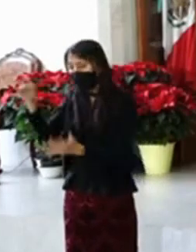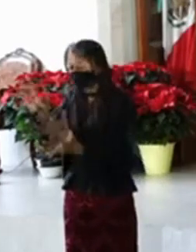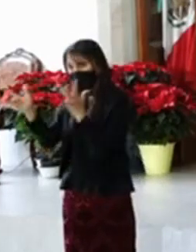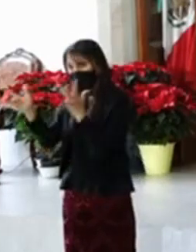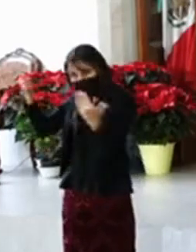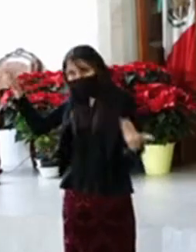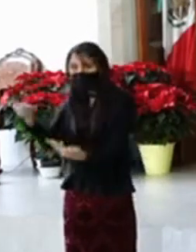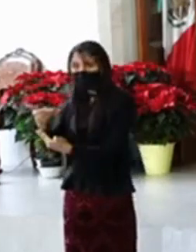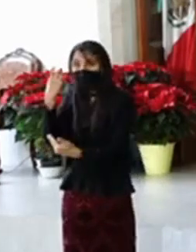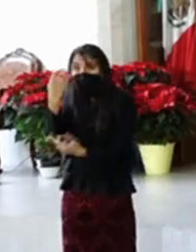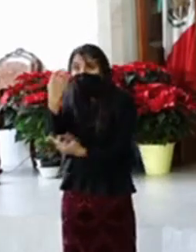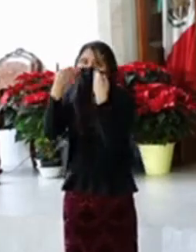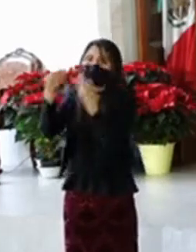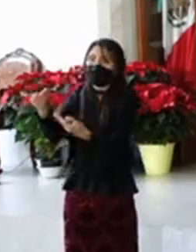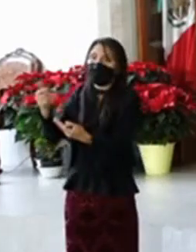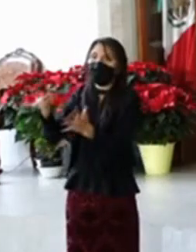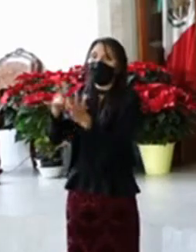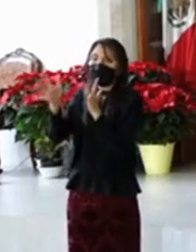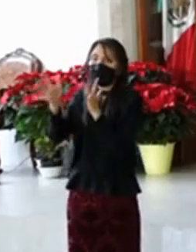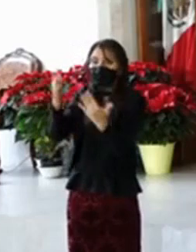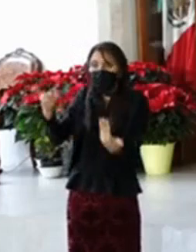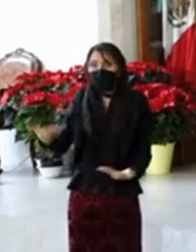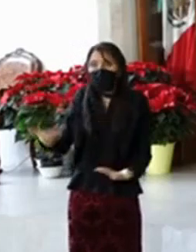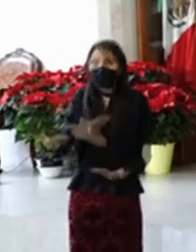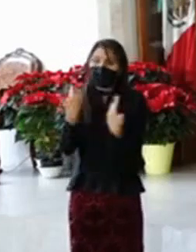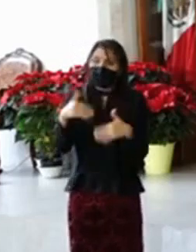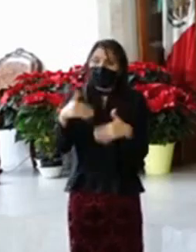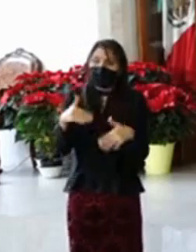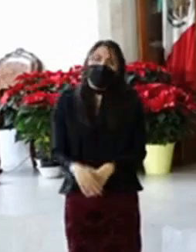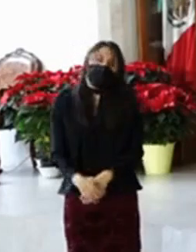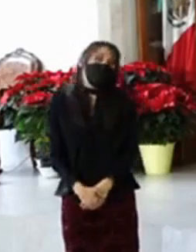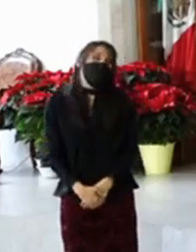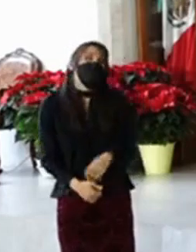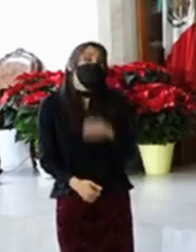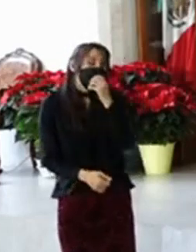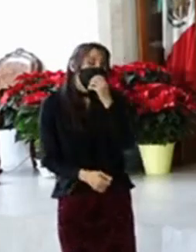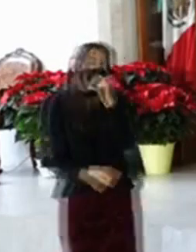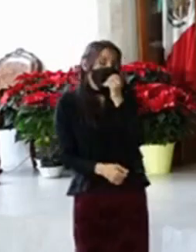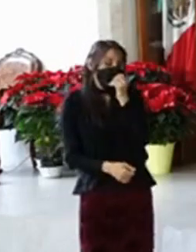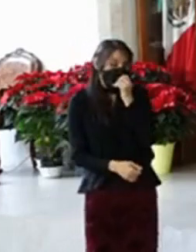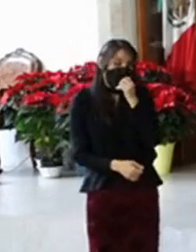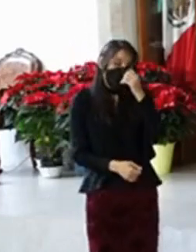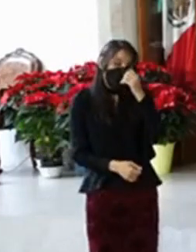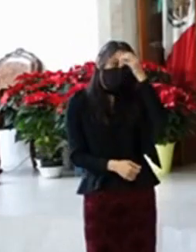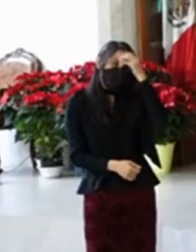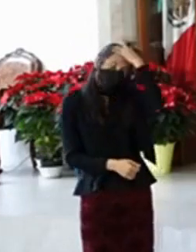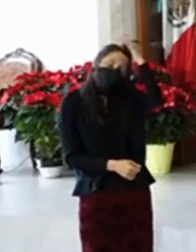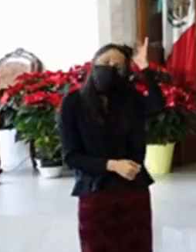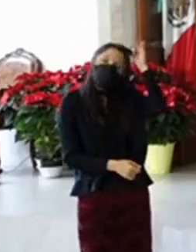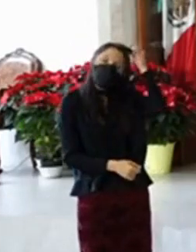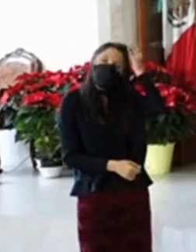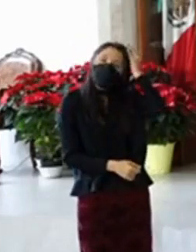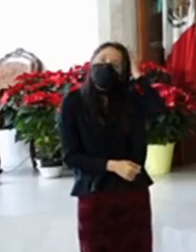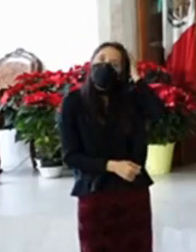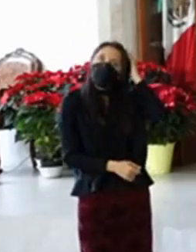se cambia el concepto de un Dios lejano. Muchas